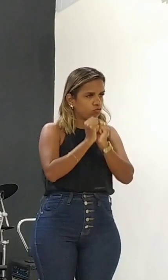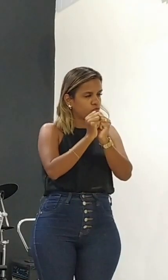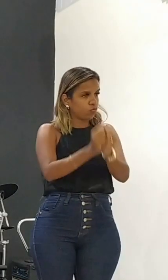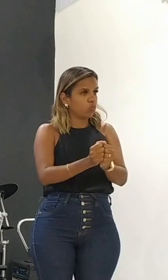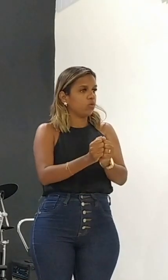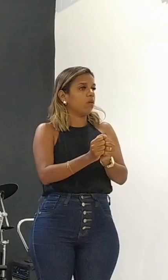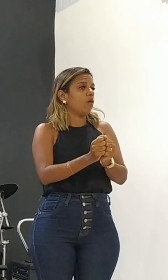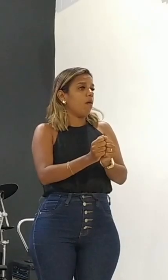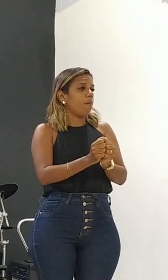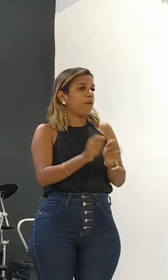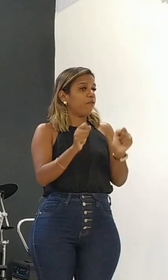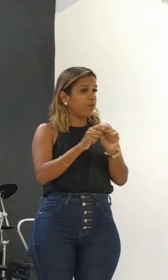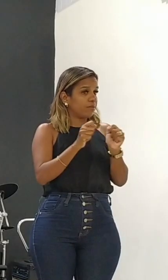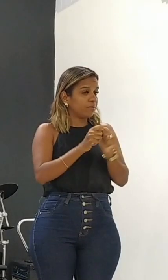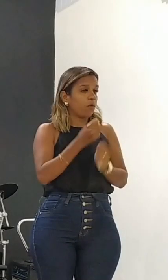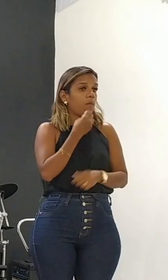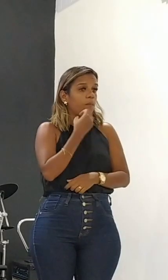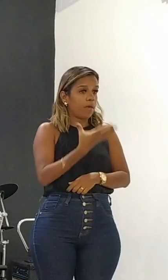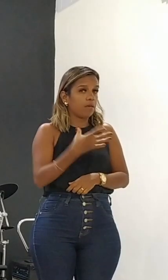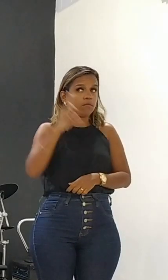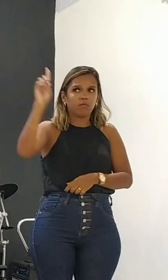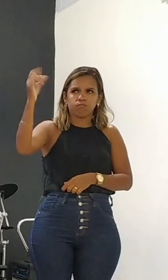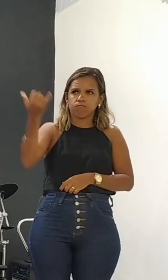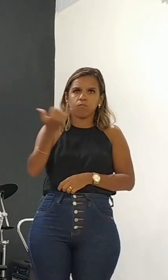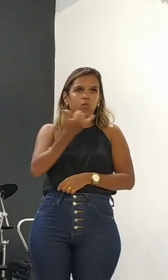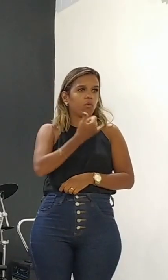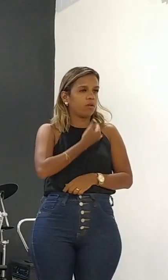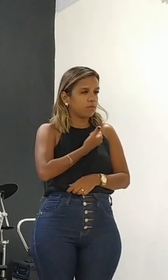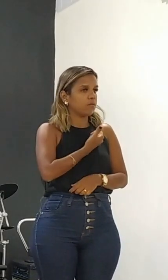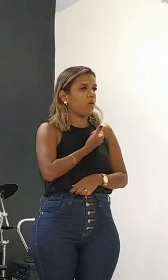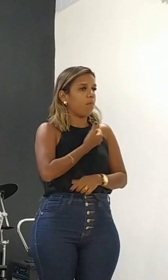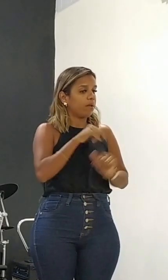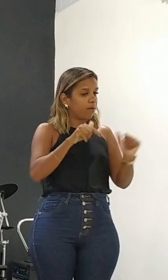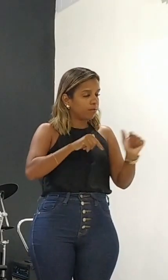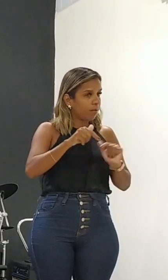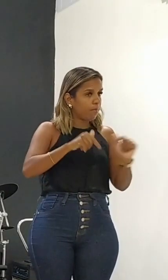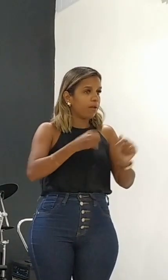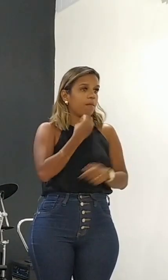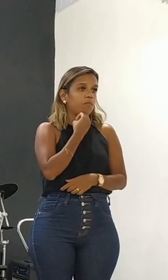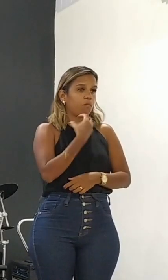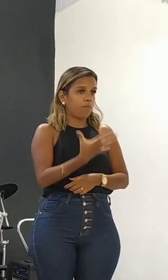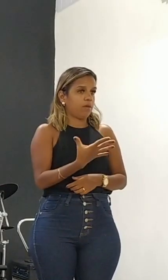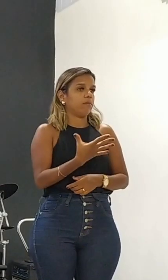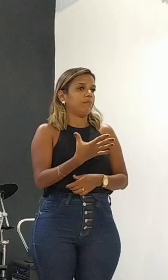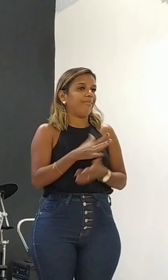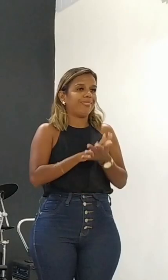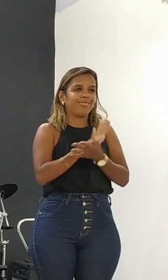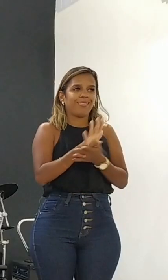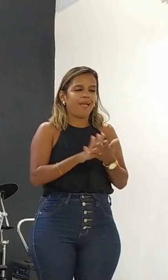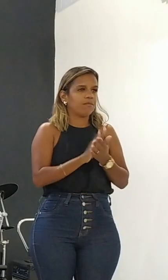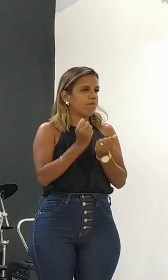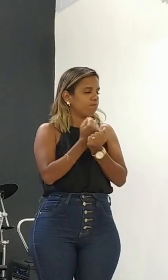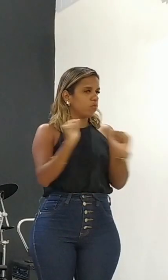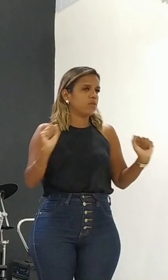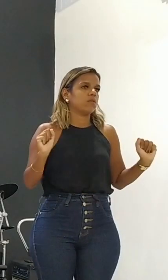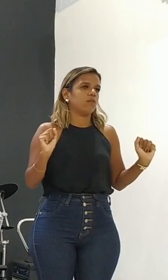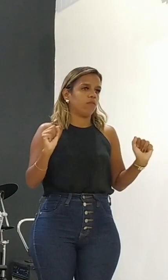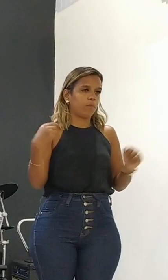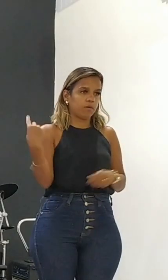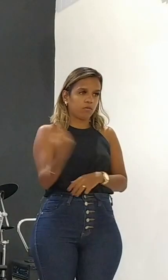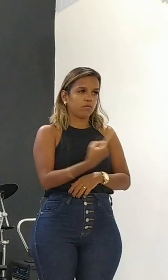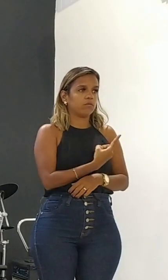nosso coração, quando nosso coração se inclina para trabalhar, nada é impossível para nós.